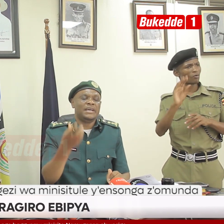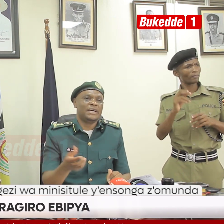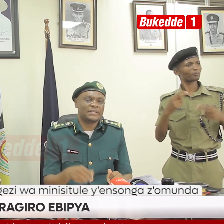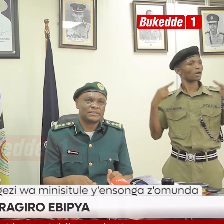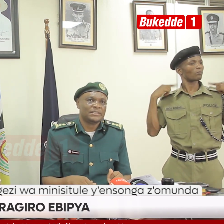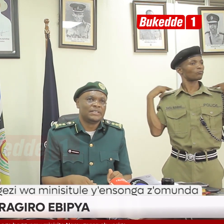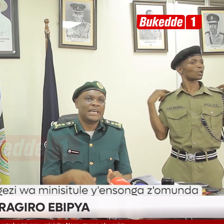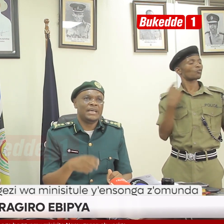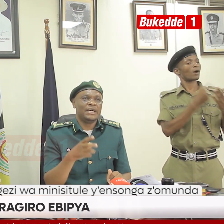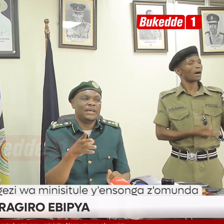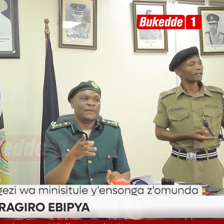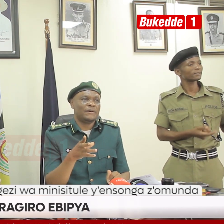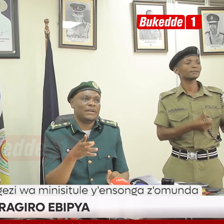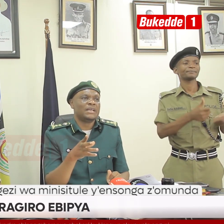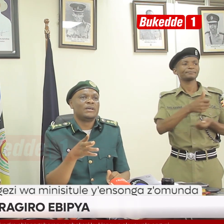ranka ye